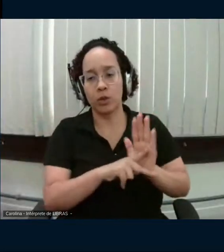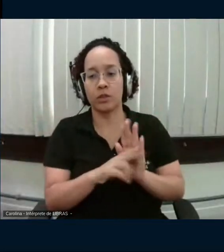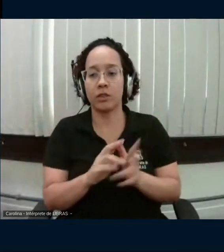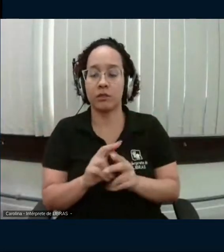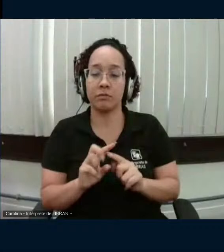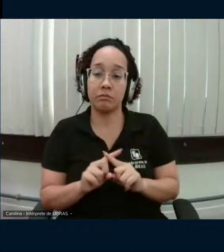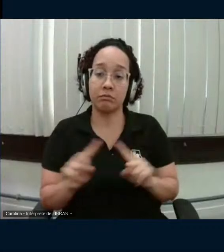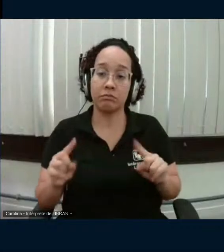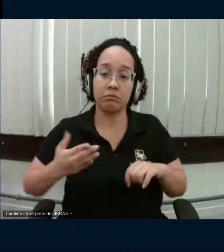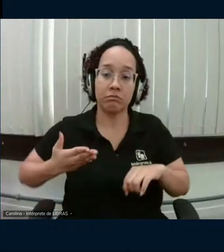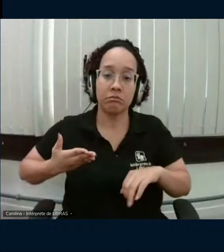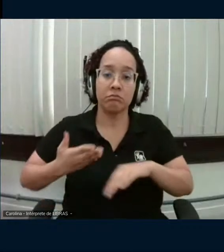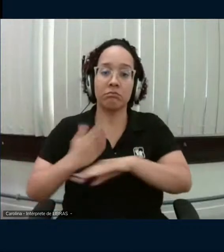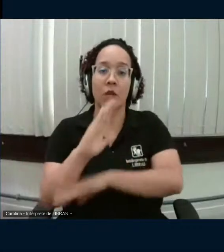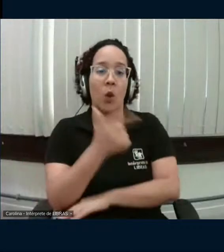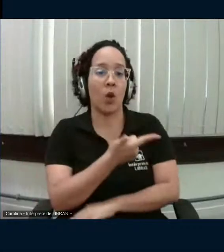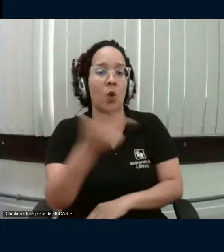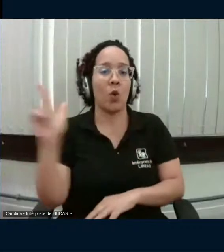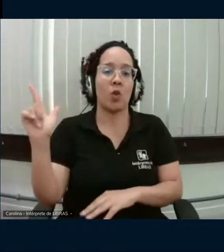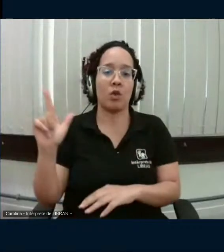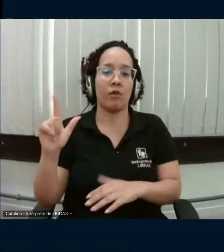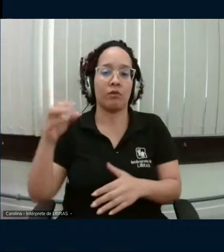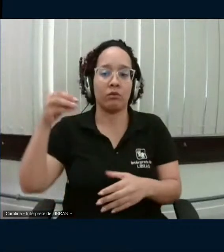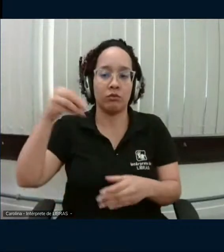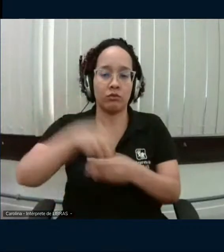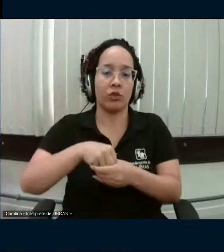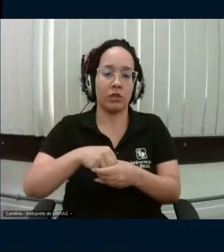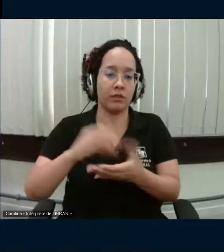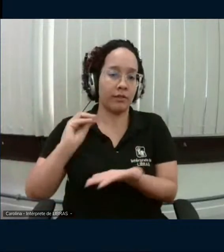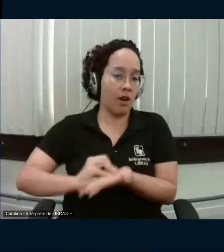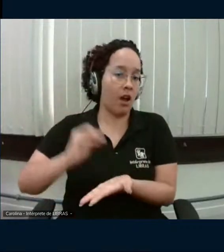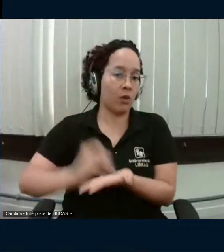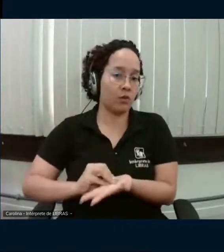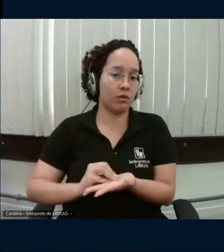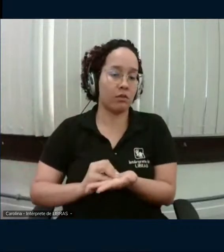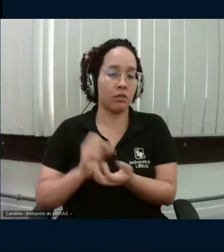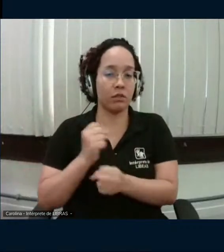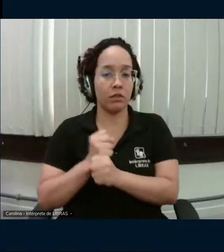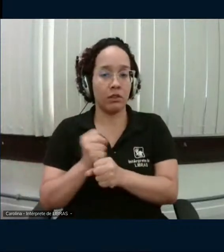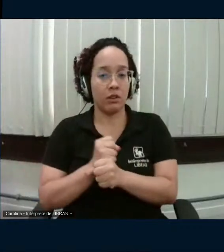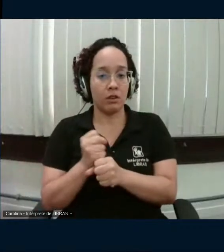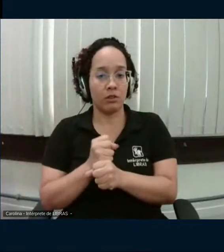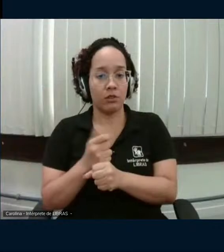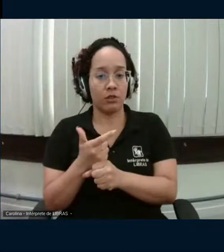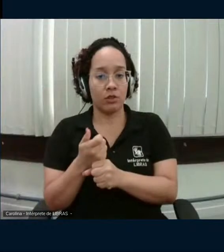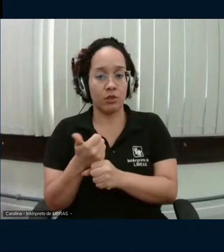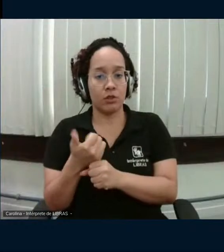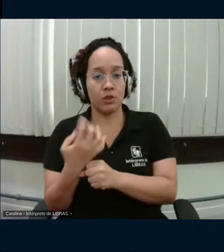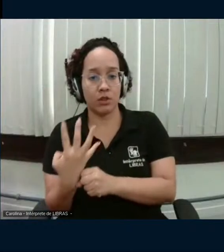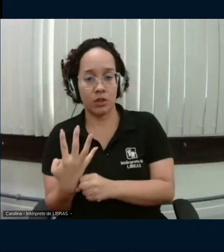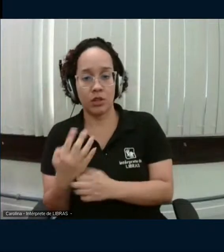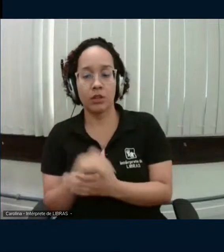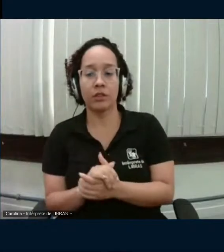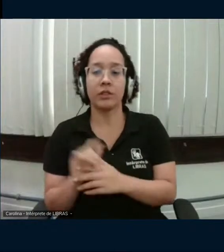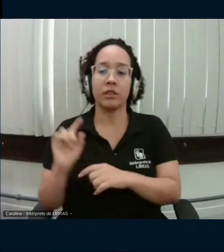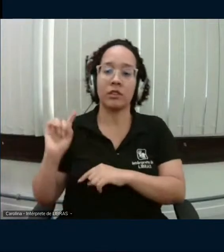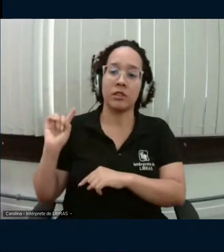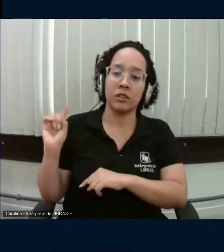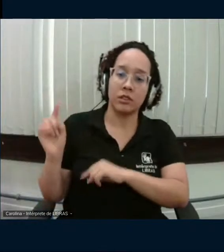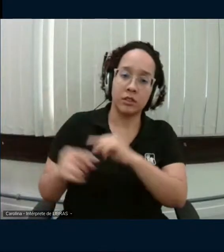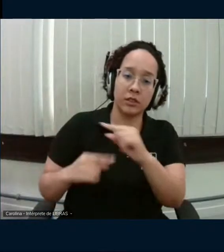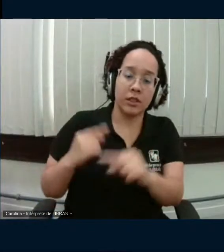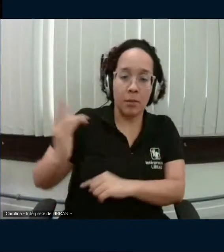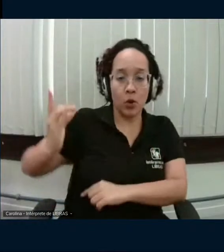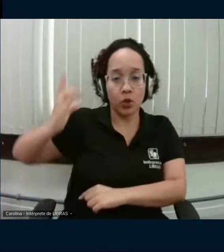um substitutivo, mas ele não vai à votação, porque em 2014 já tem eleição conturbada, depois entra a Dilma eleita, entra a